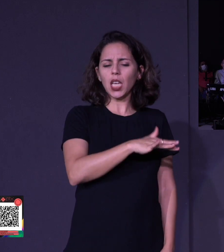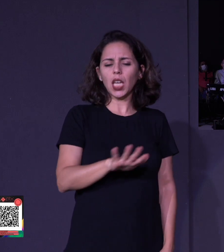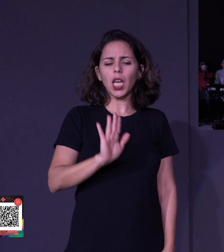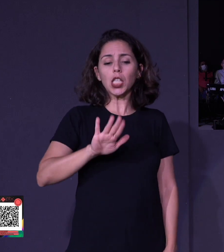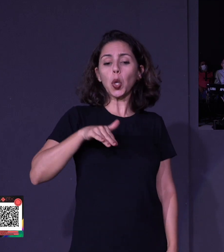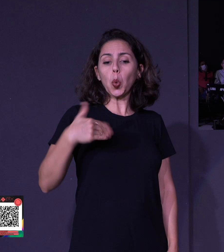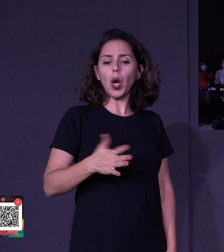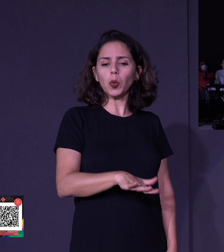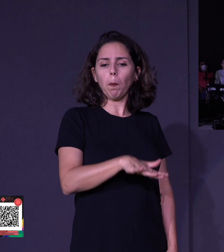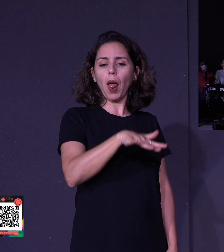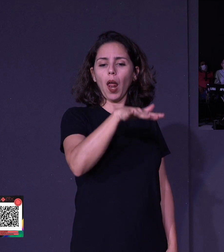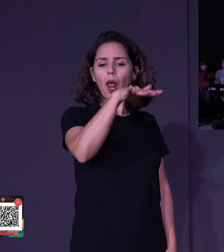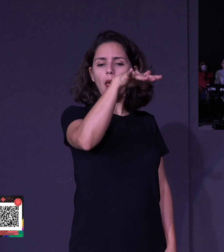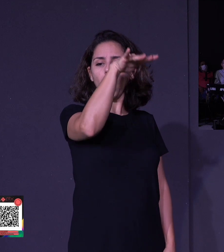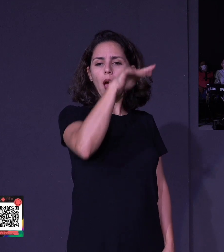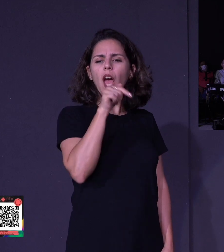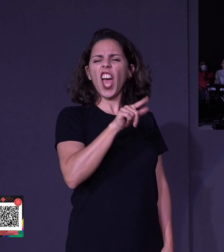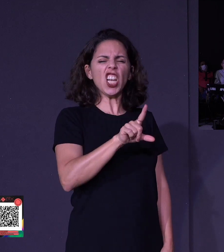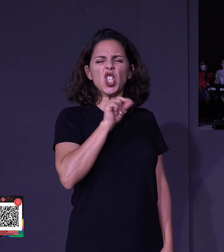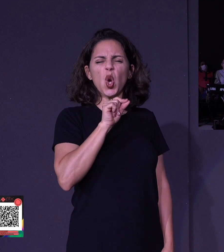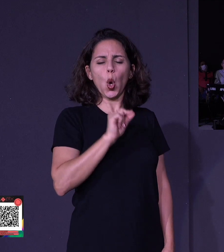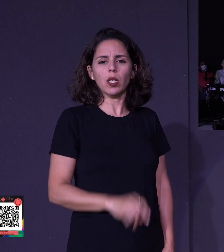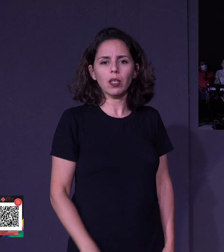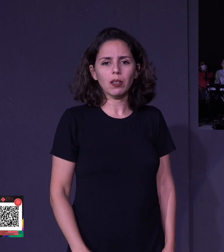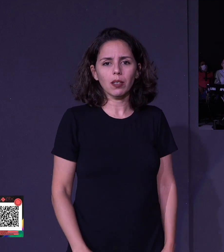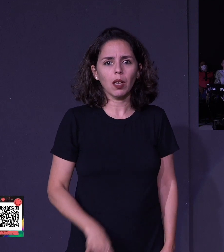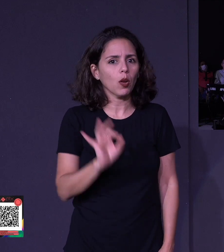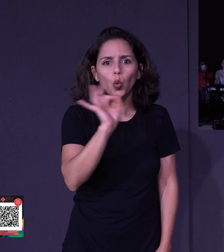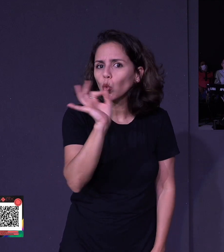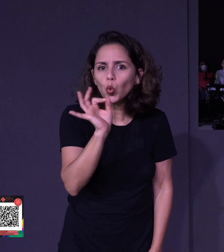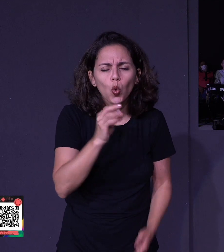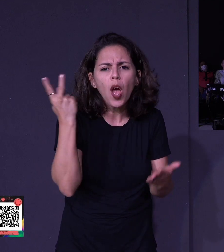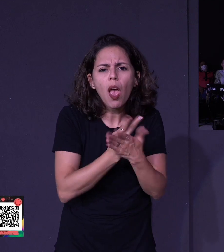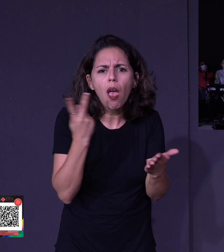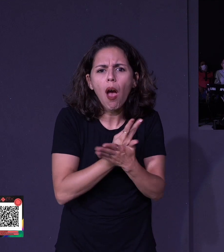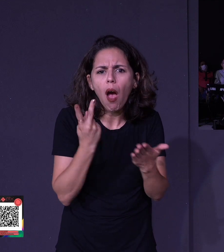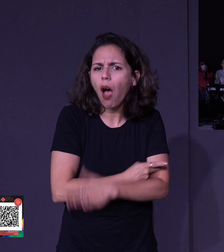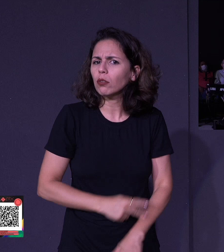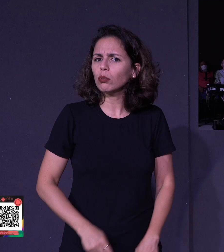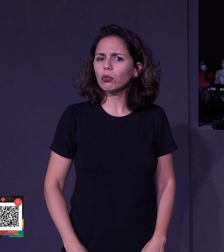Ensina a criança, inculca. Se você não fizer isso, a internet vai fazer.